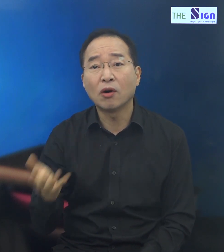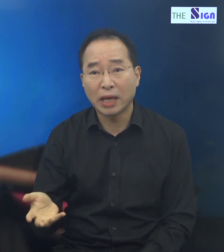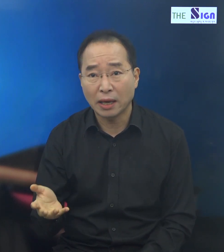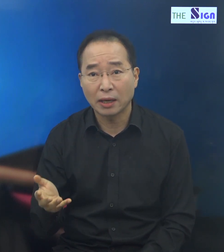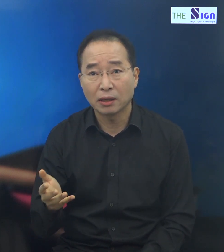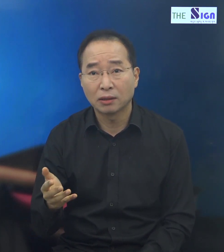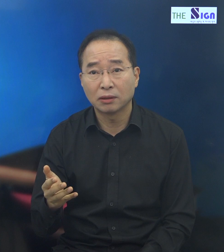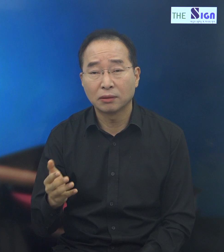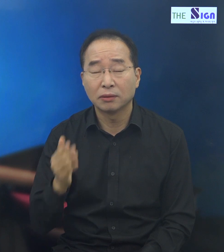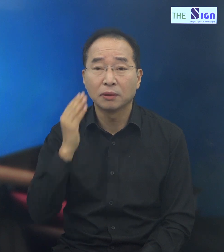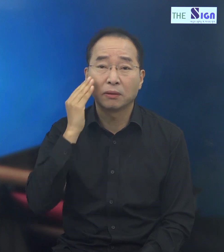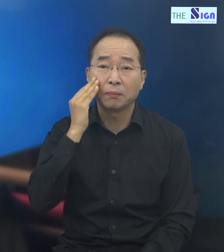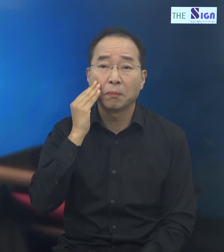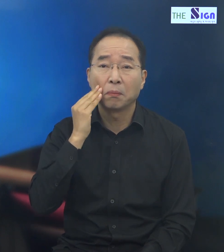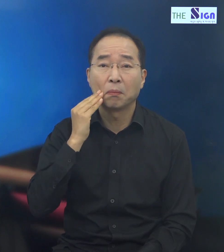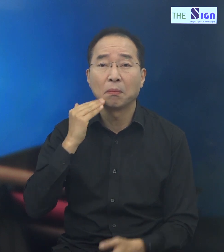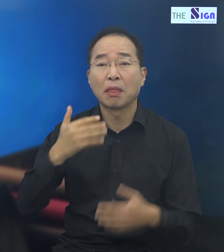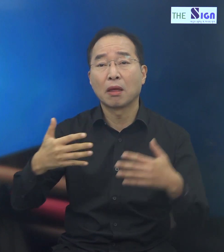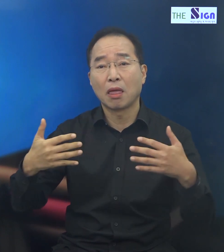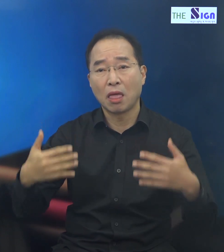연해, 그럼